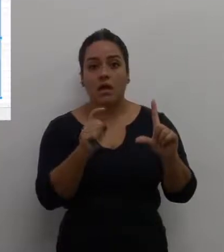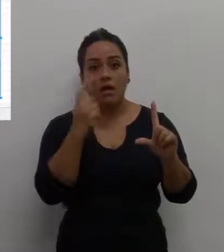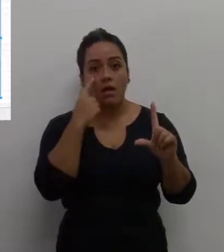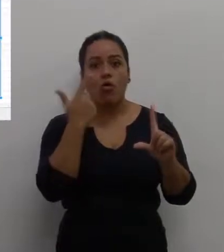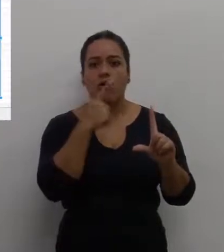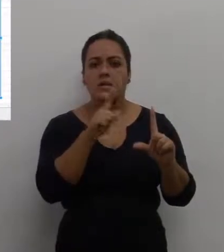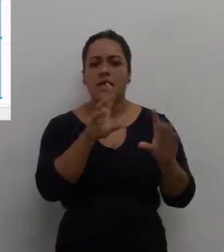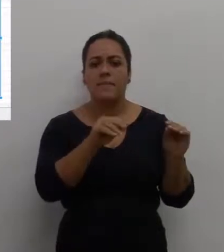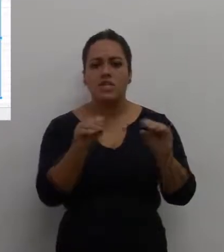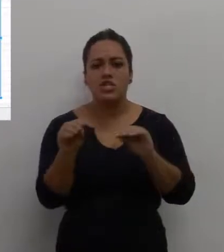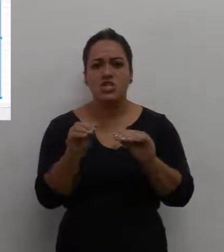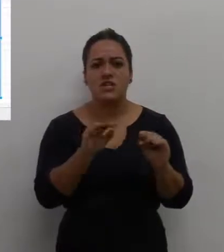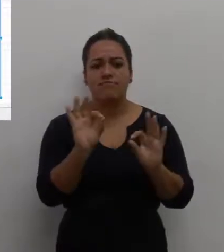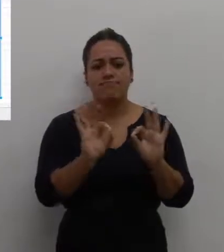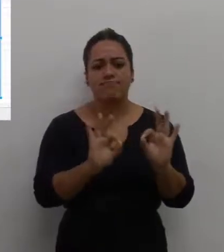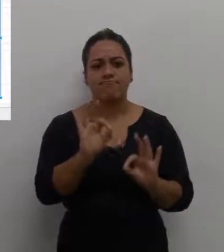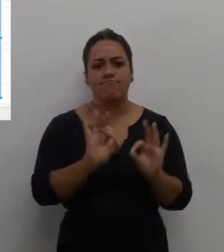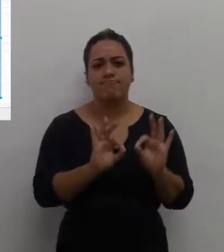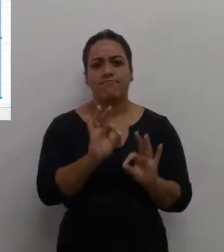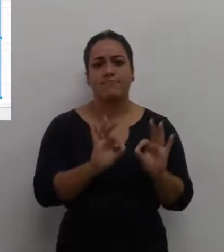aqui, ó, eu também consigo mexer